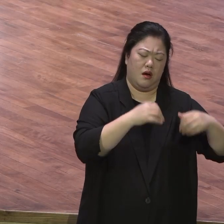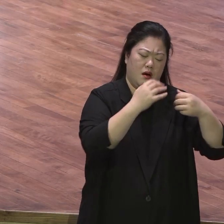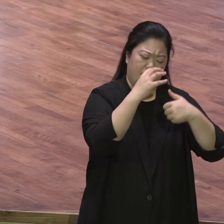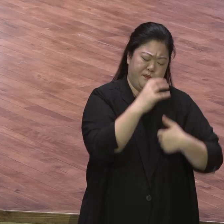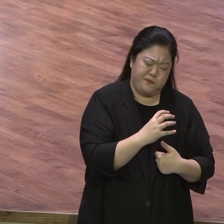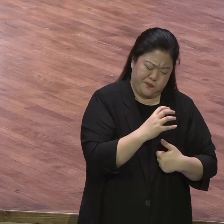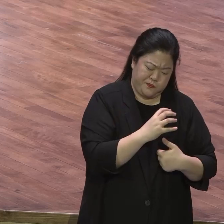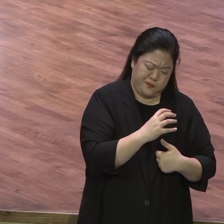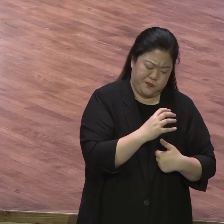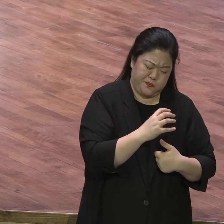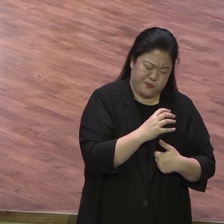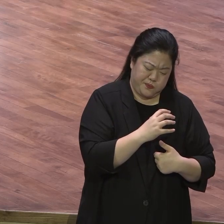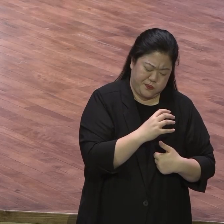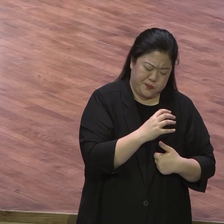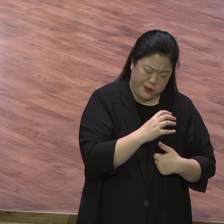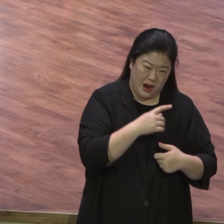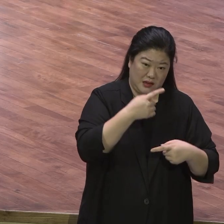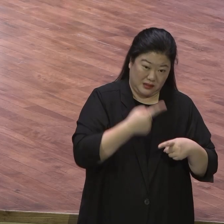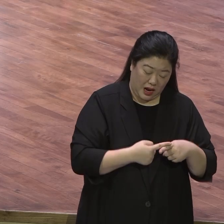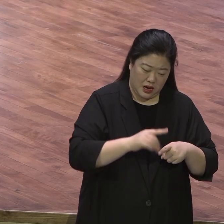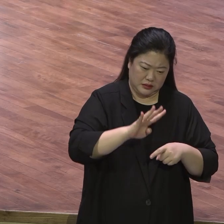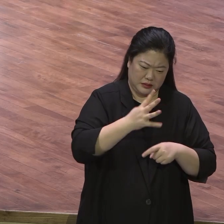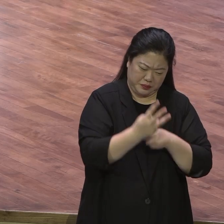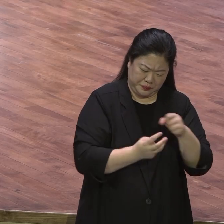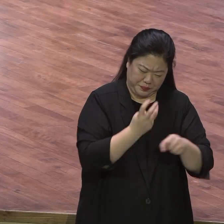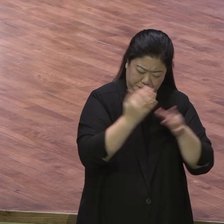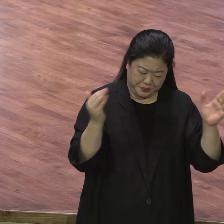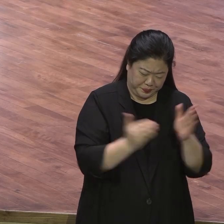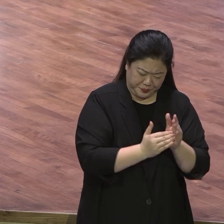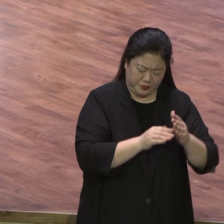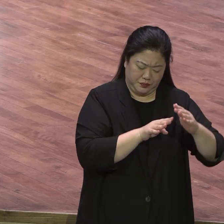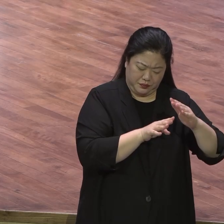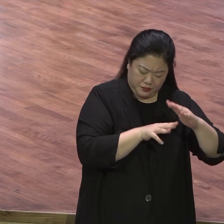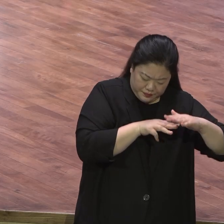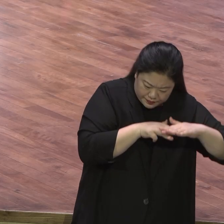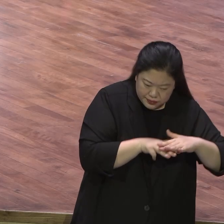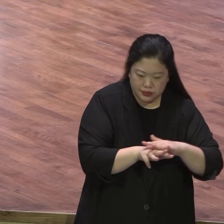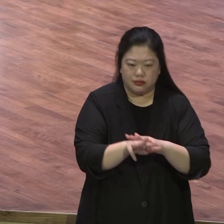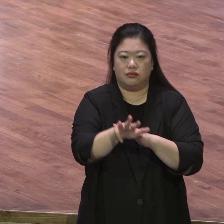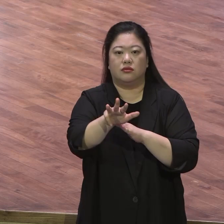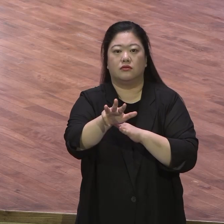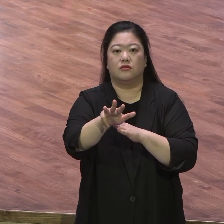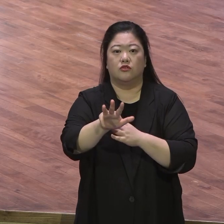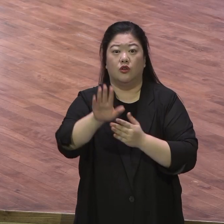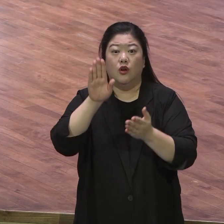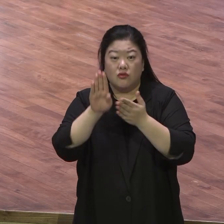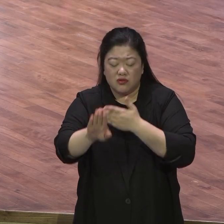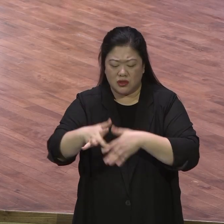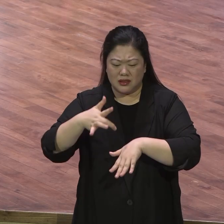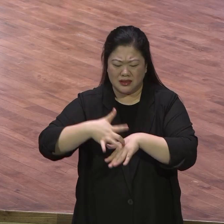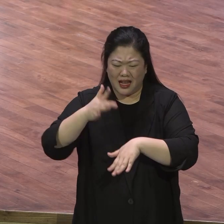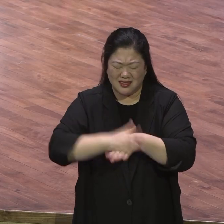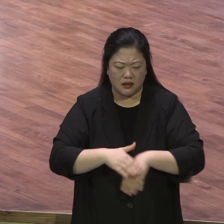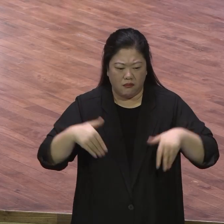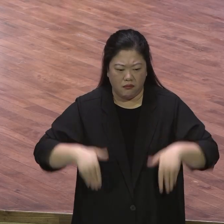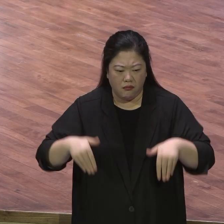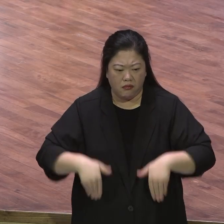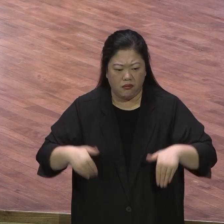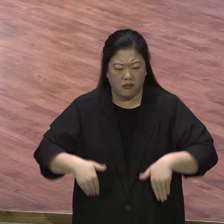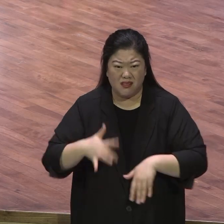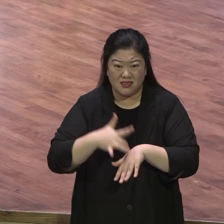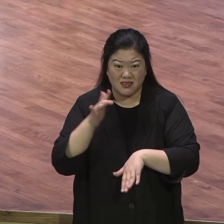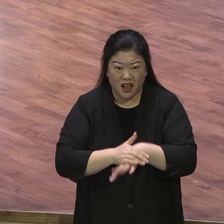예체질을 벗어나야 새로운 땅 가난 땅을 정보하게 되는데 그 가난한 땅을 들어가기 위해서